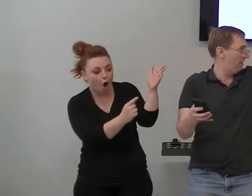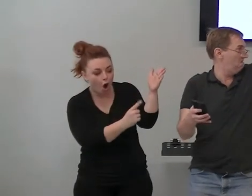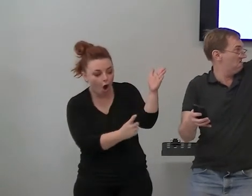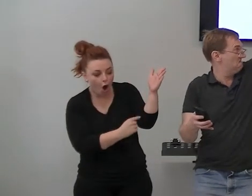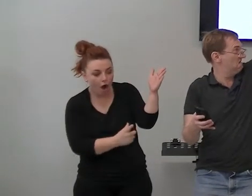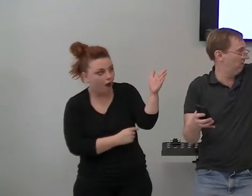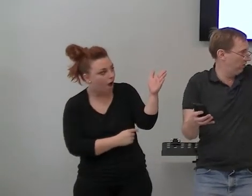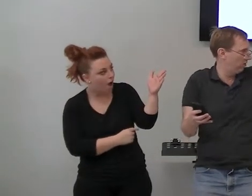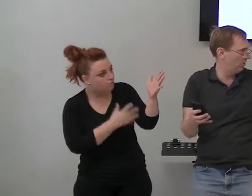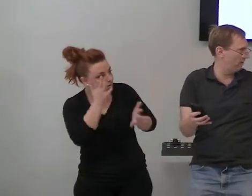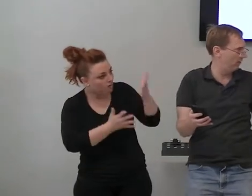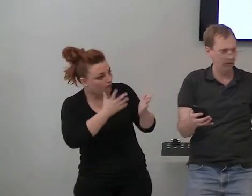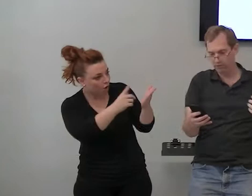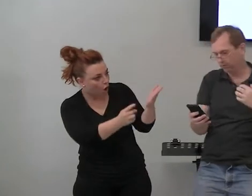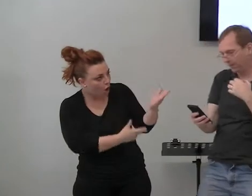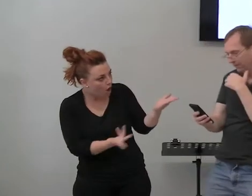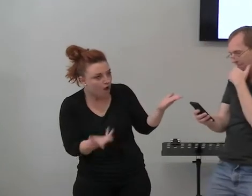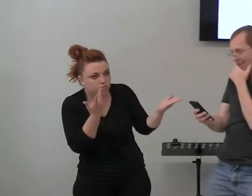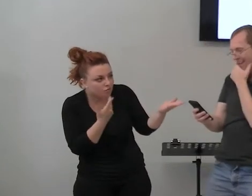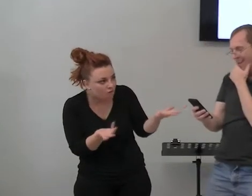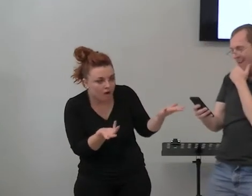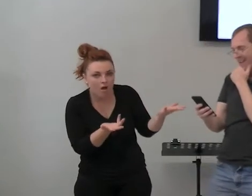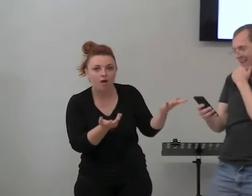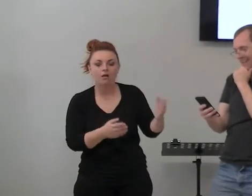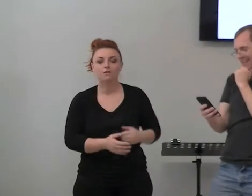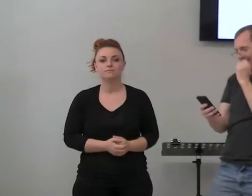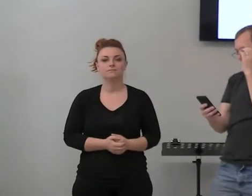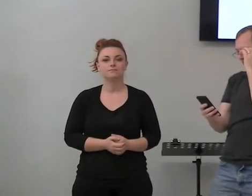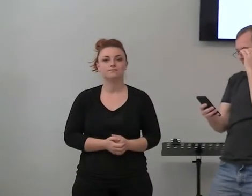foglie, non lo so come lo ricordo,